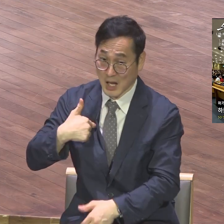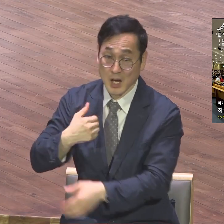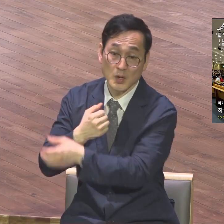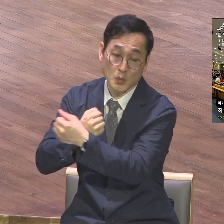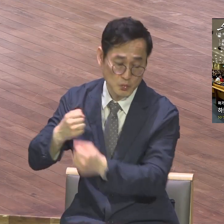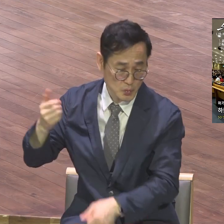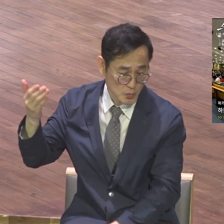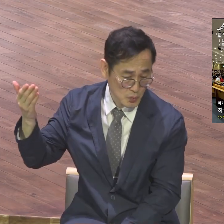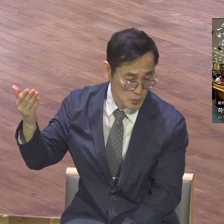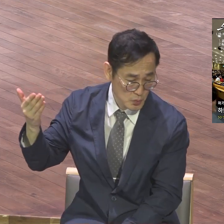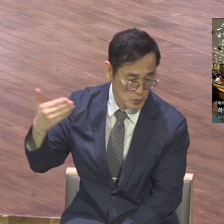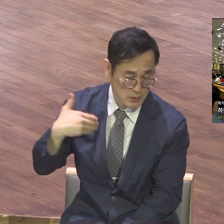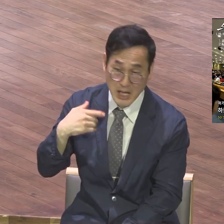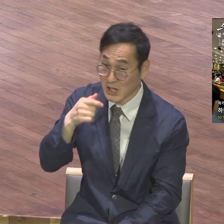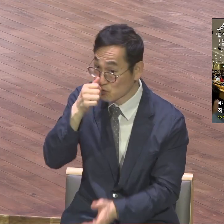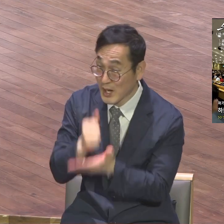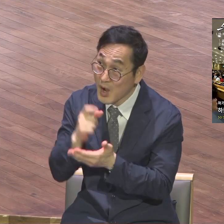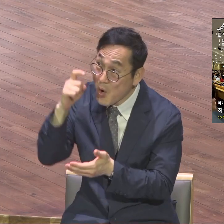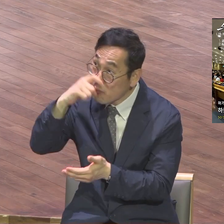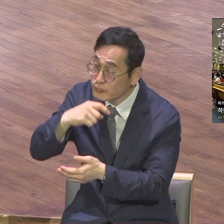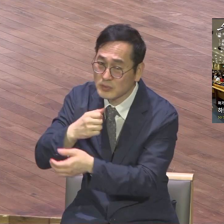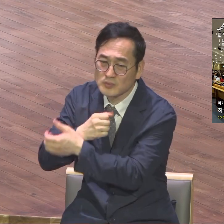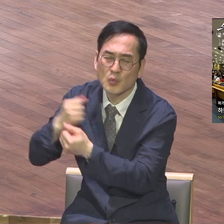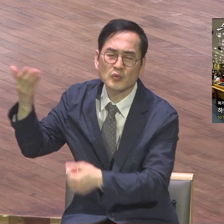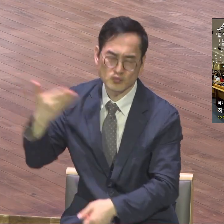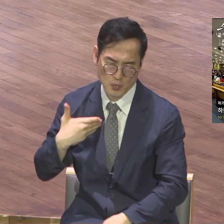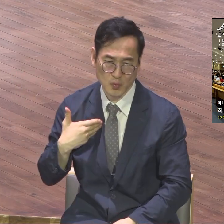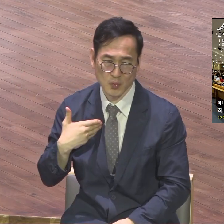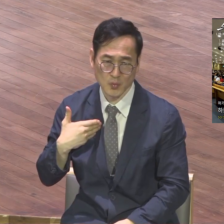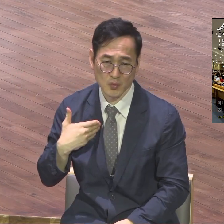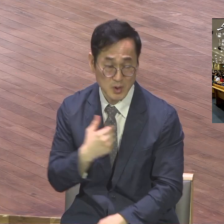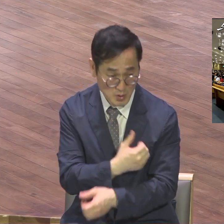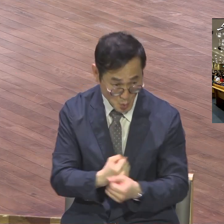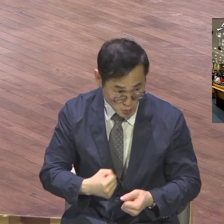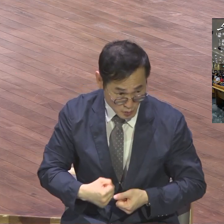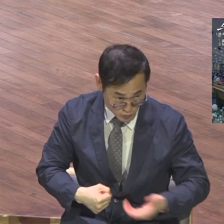아버지께서도 너희 허물을 사하여 주시리라.